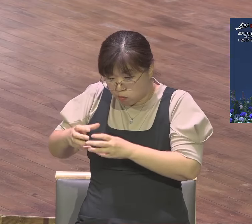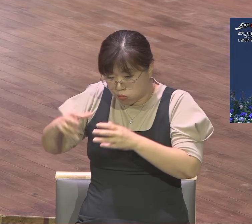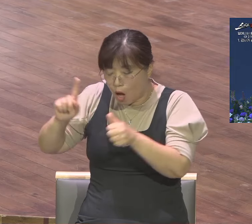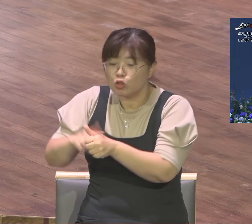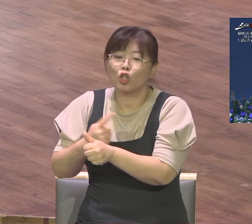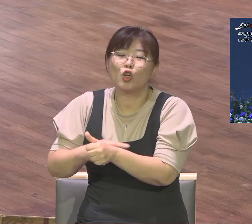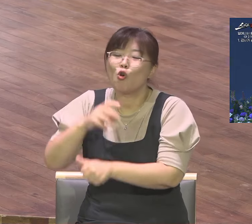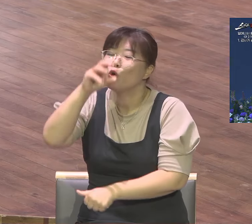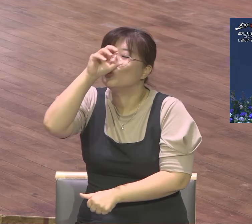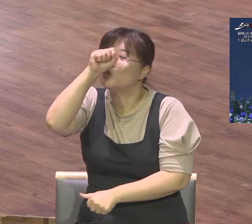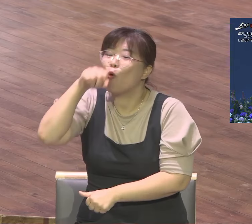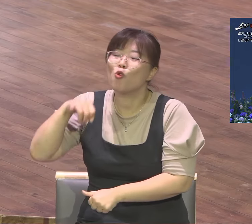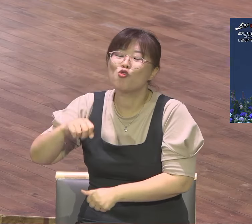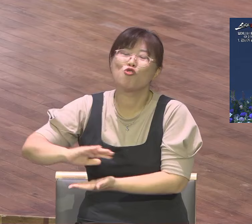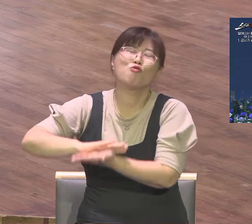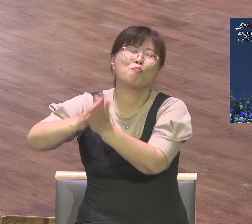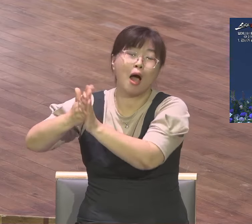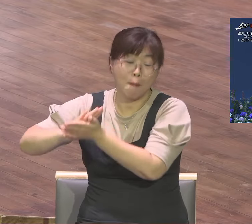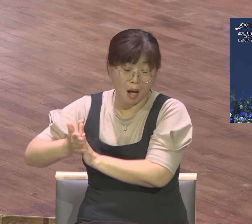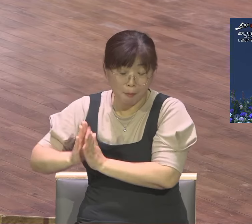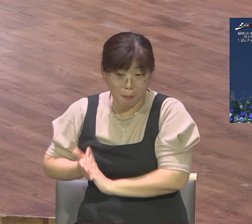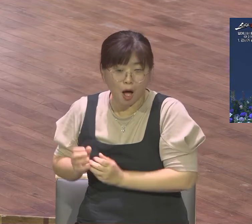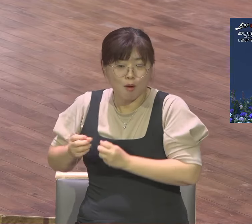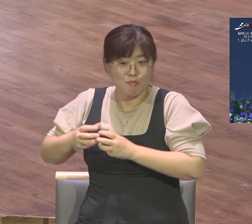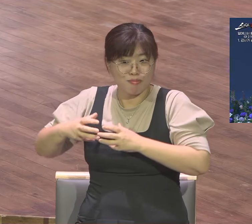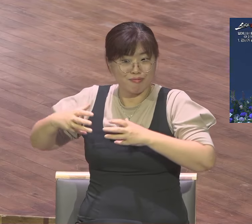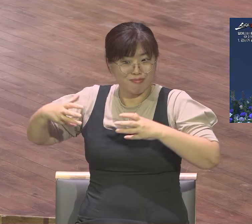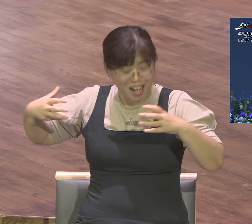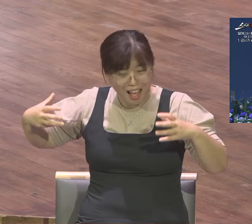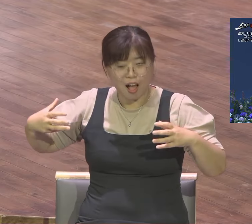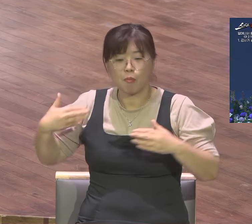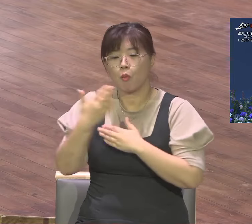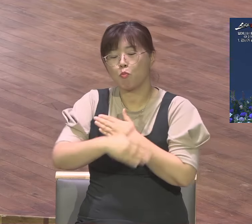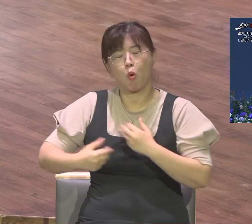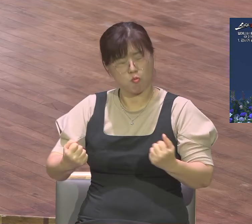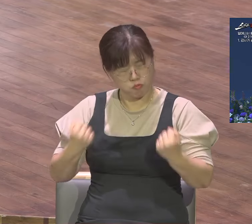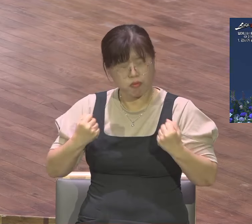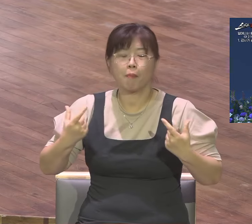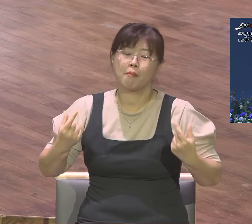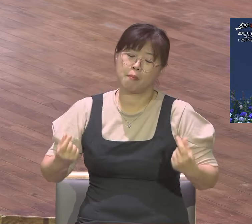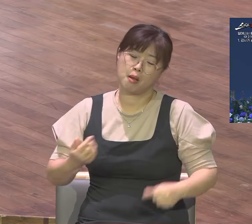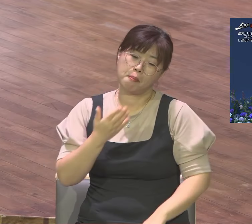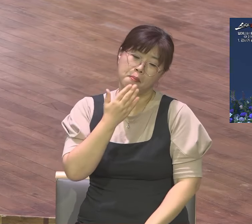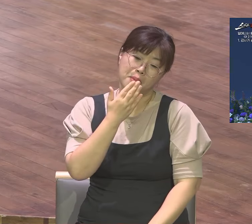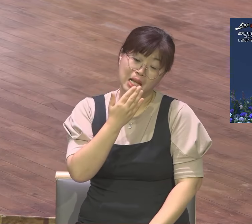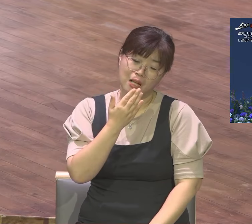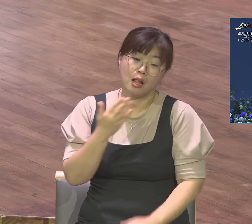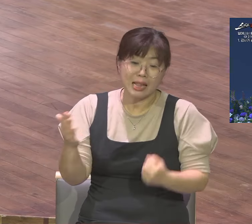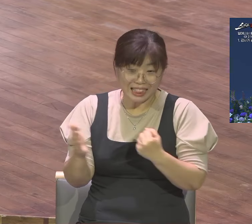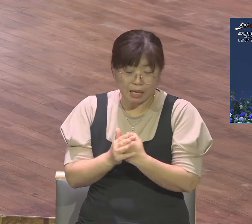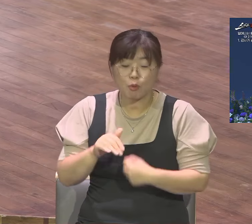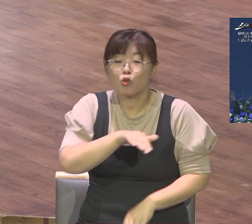그래서 어떤 정보가 들어가느냐가 중요합니다. 여러분 몸에 여러분 어떤 생각을 가지느냐가 중요합니다.